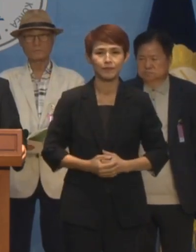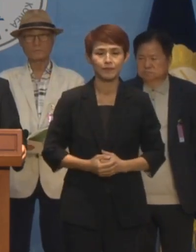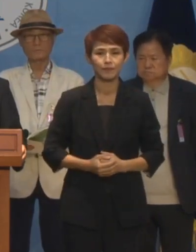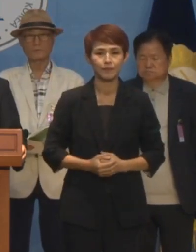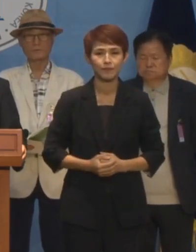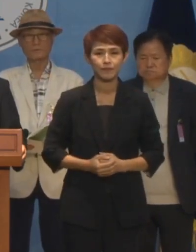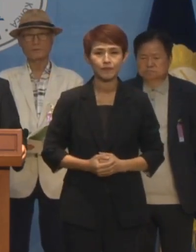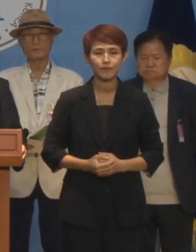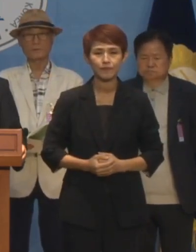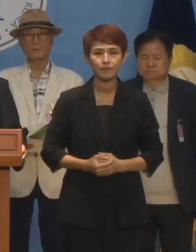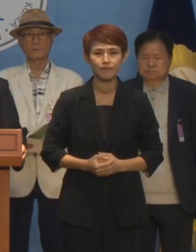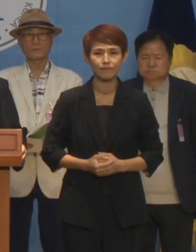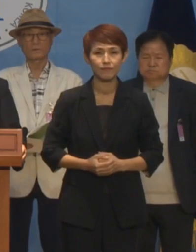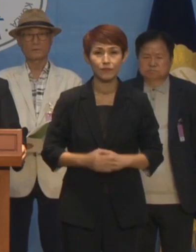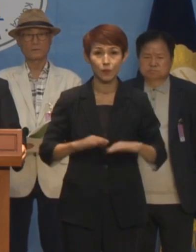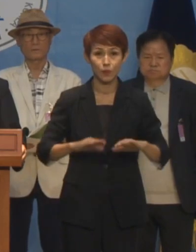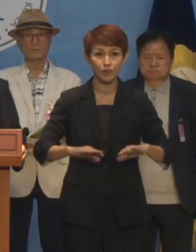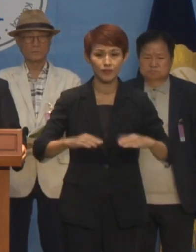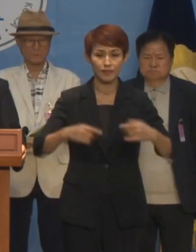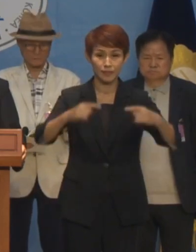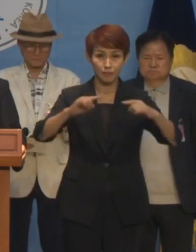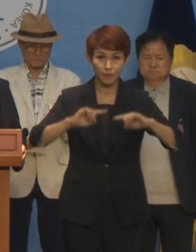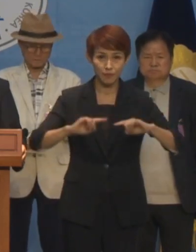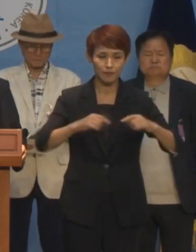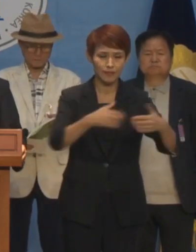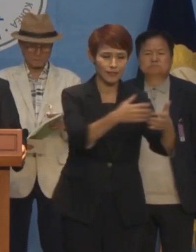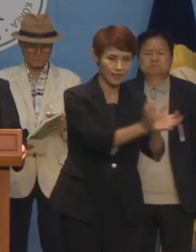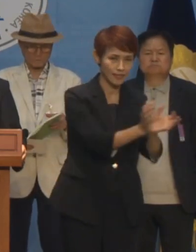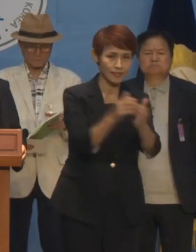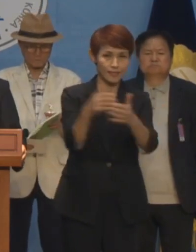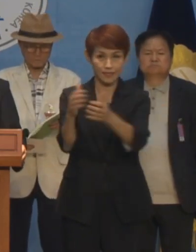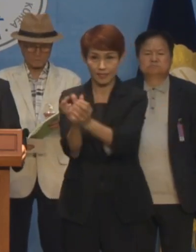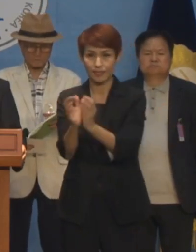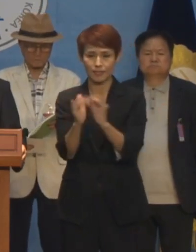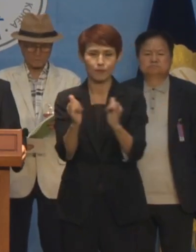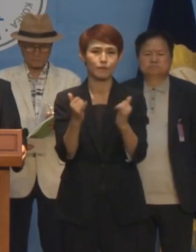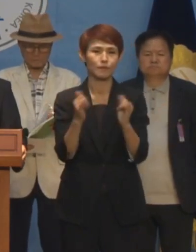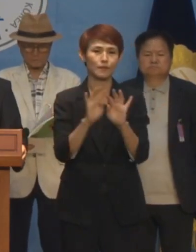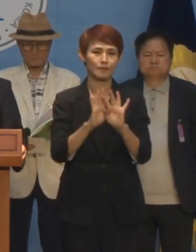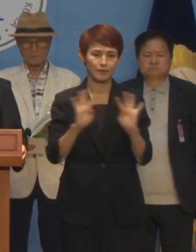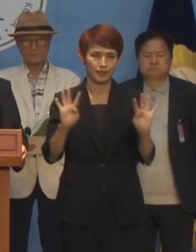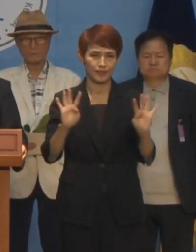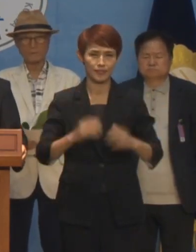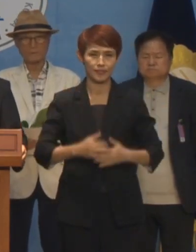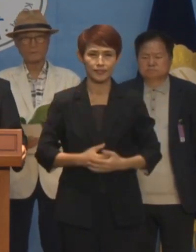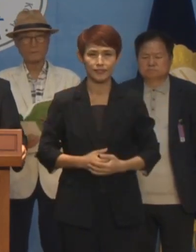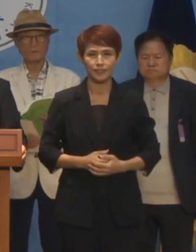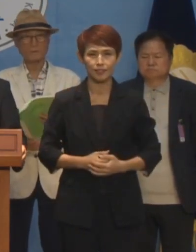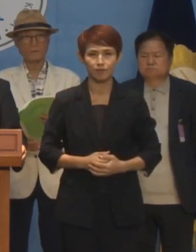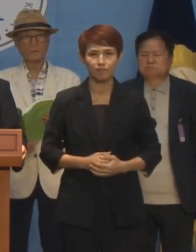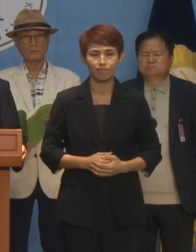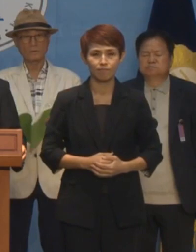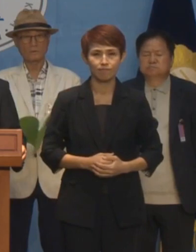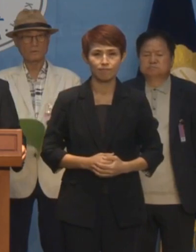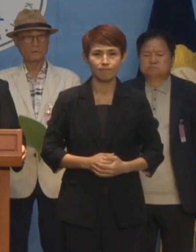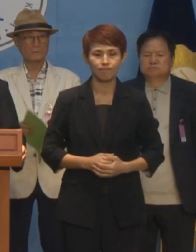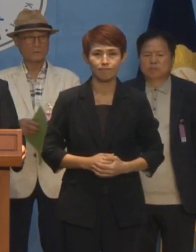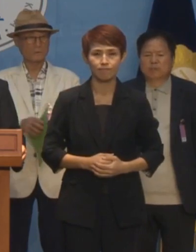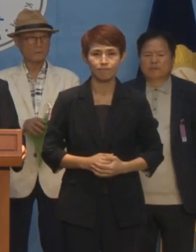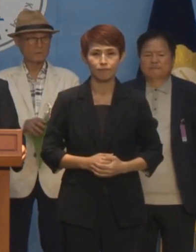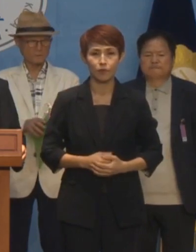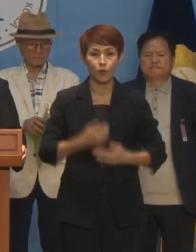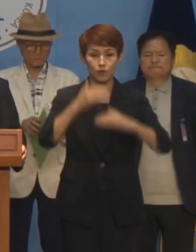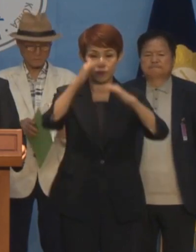이 자리에는 양 단체의 임원들이 모였습니다. 그래서 먼저 저희들의 기자회견